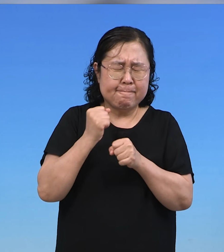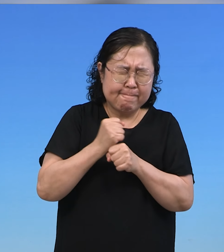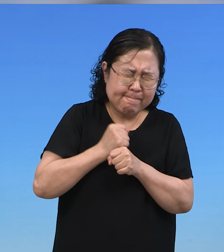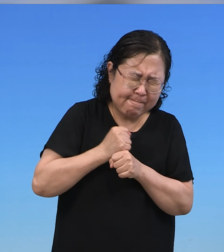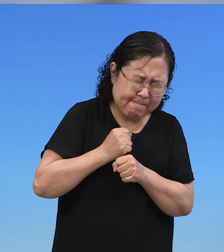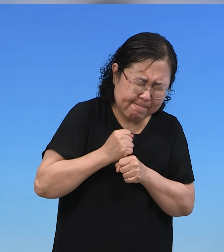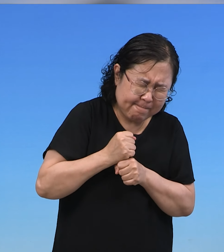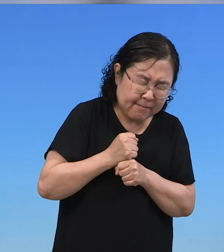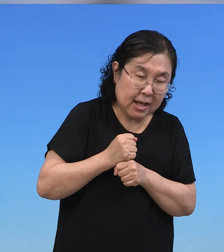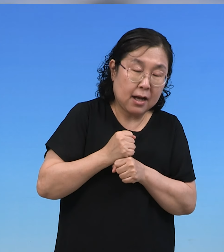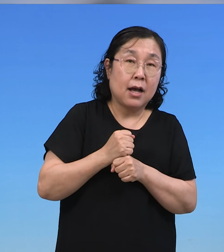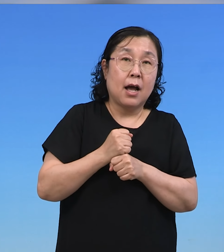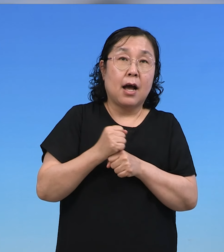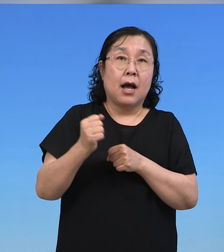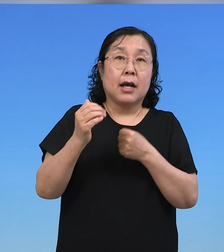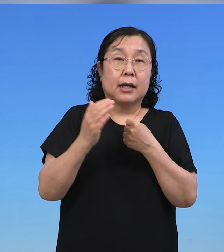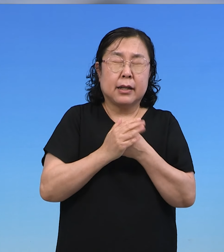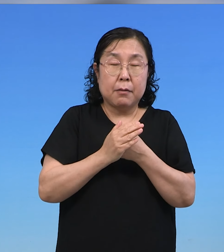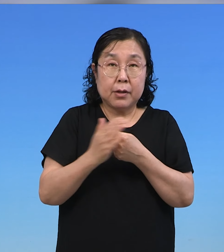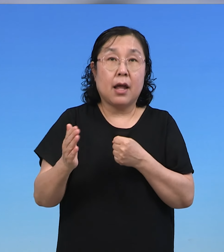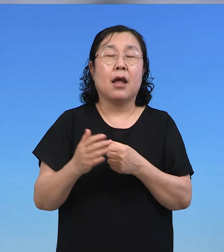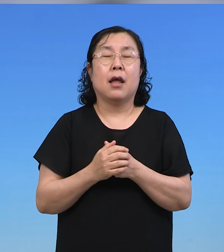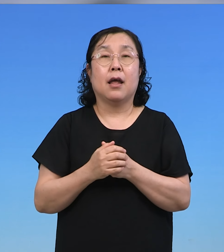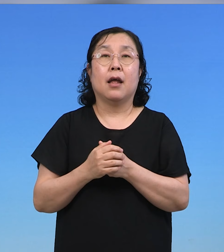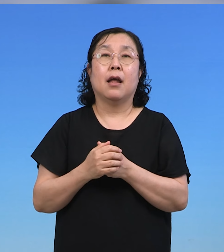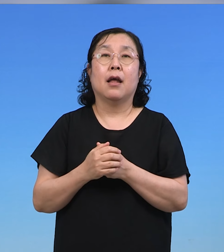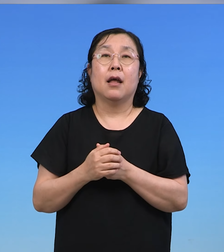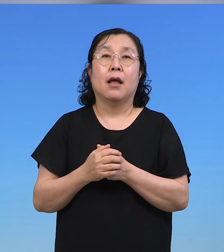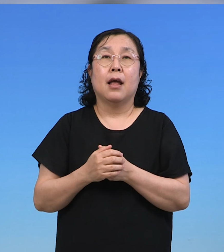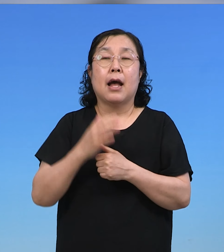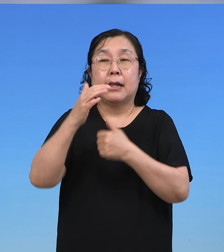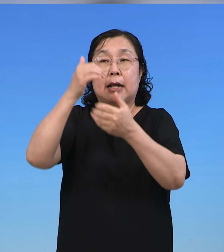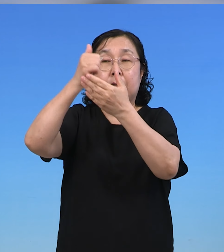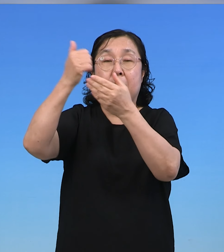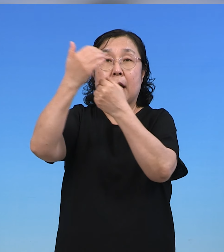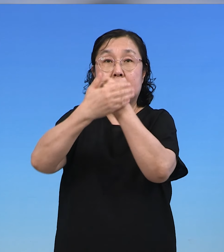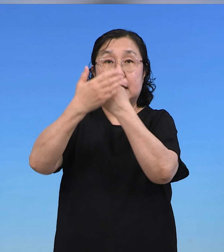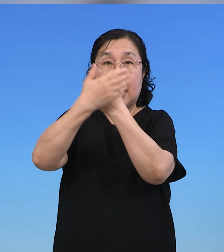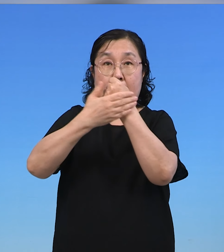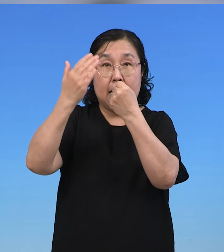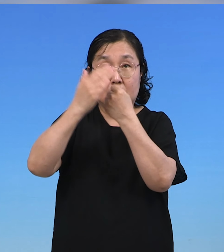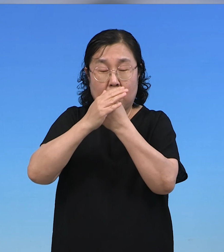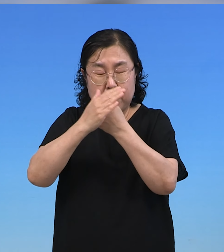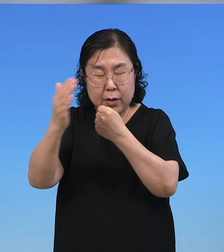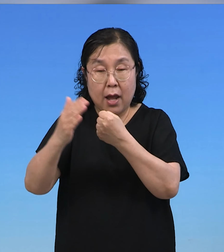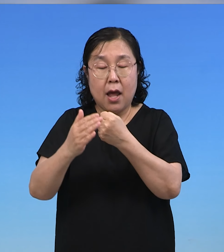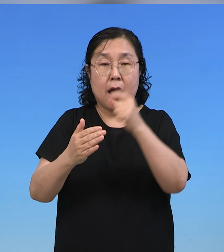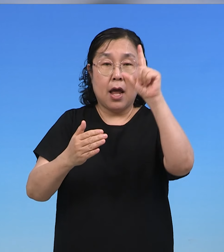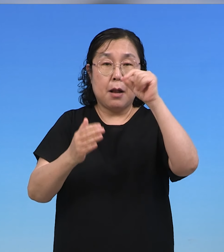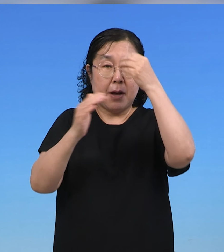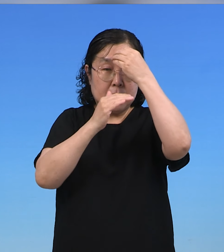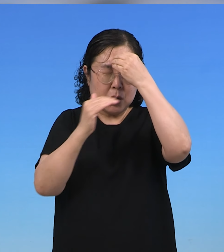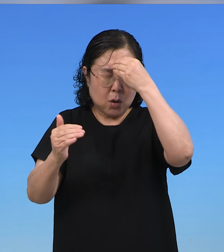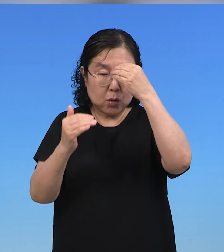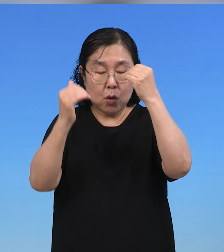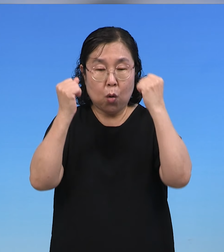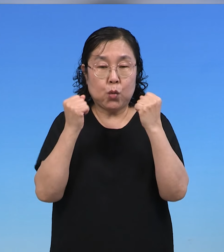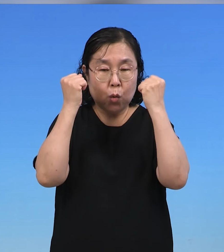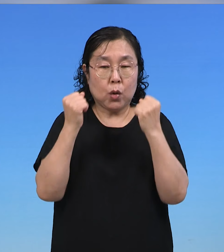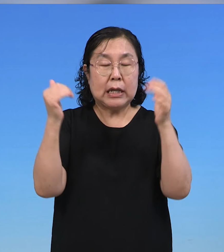살아놓으니까요, 이제 하나님 은혜로 무사히 이제 1만 성도 파송을 하는 파송 예배를 드리고 나서부터 긴장이